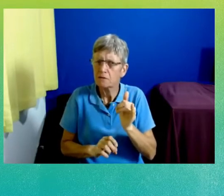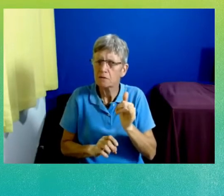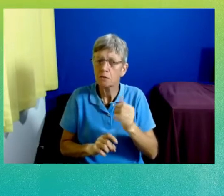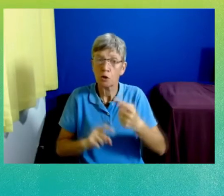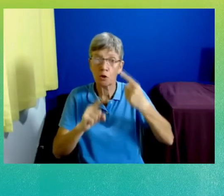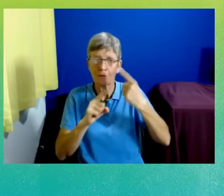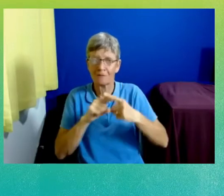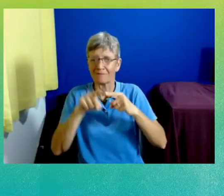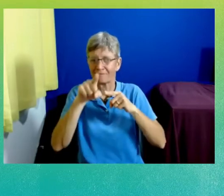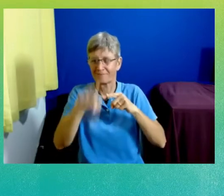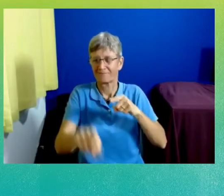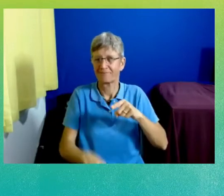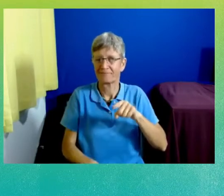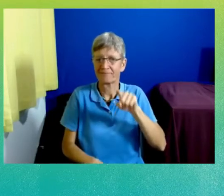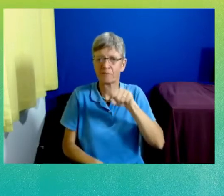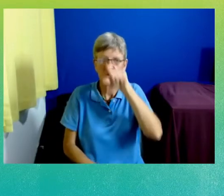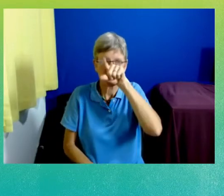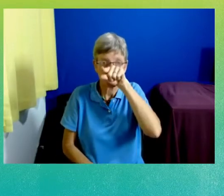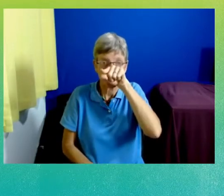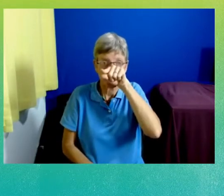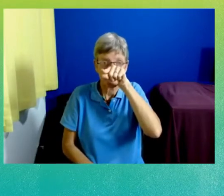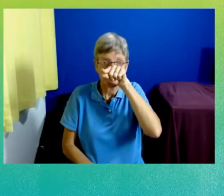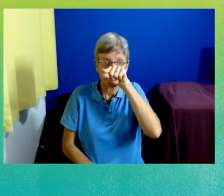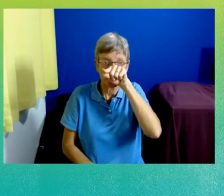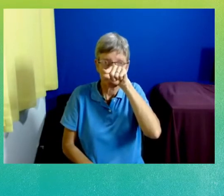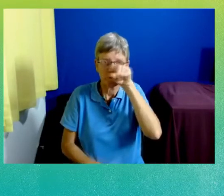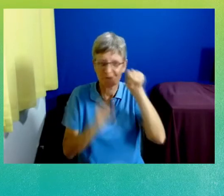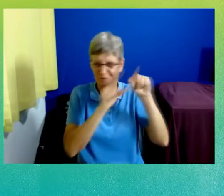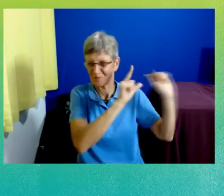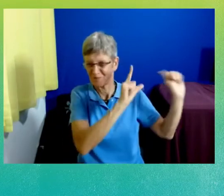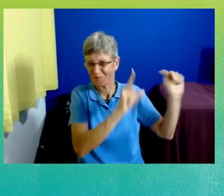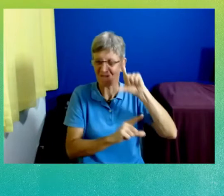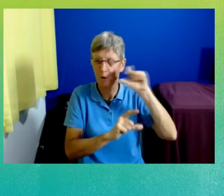Pensando na estrutura da narrativa,